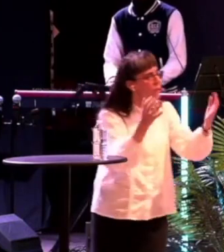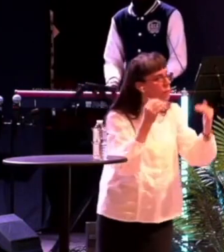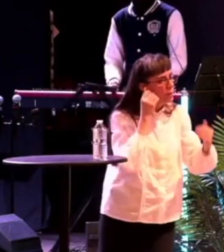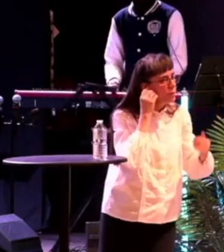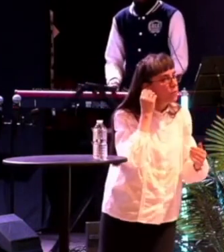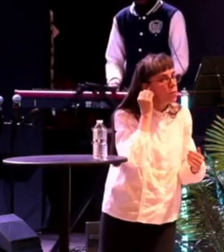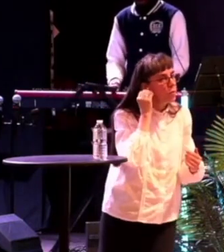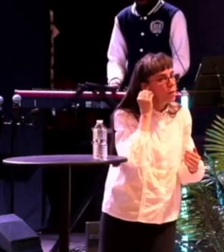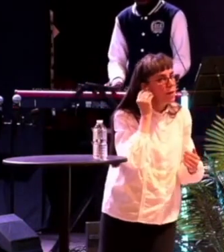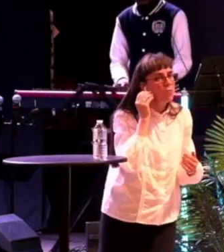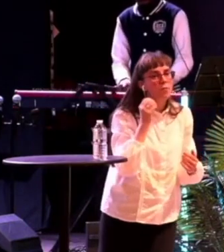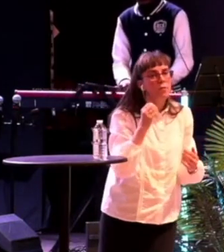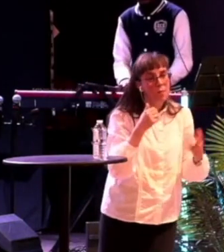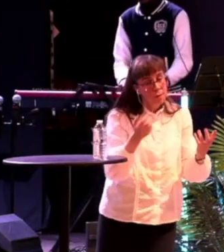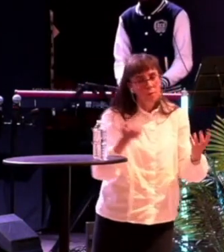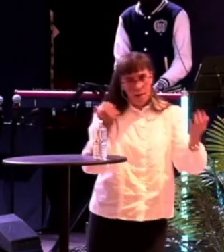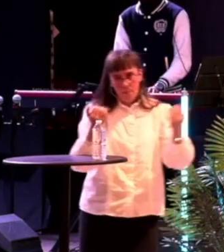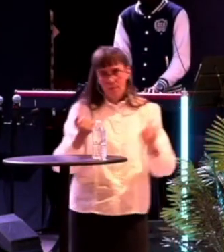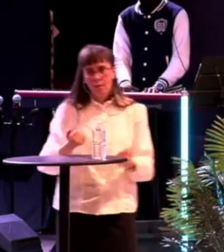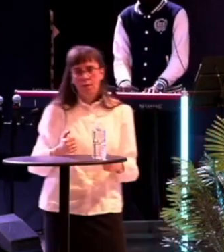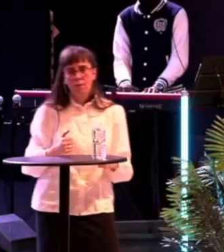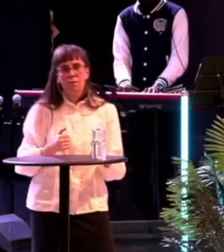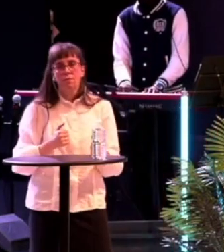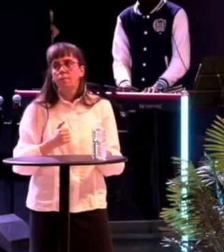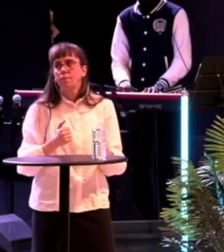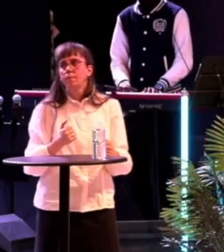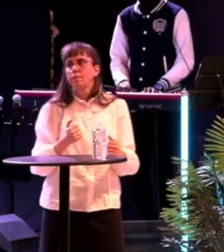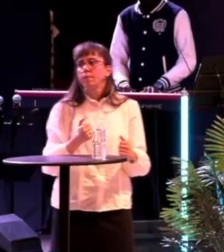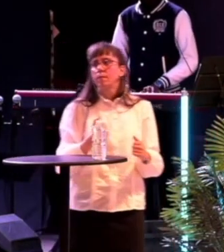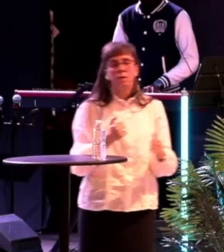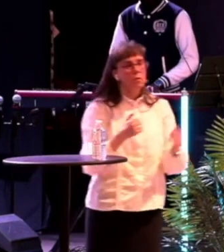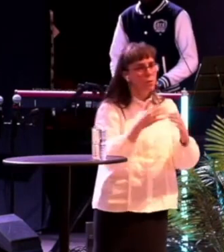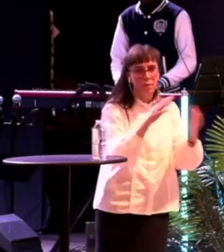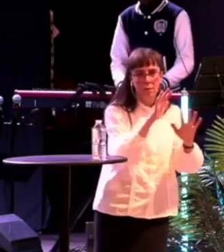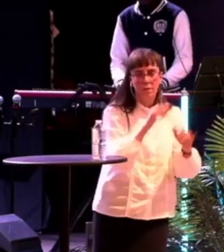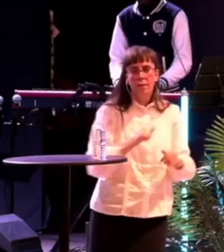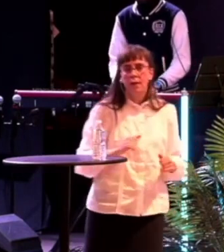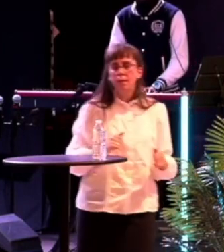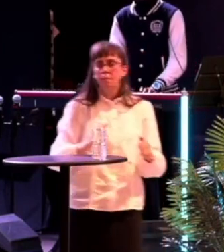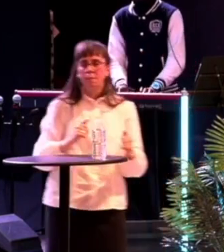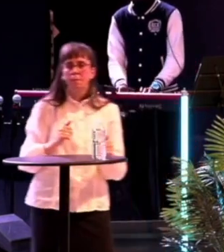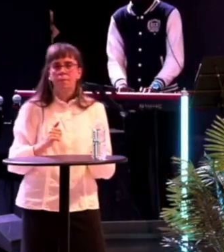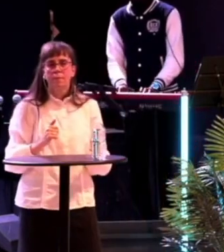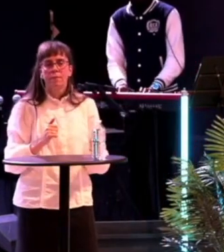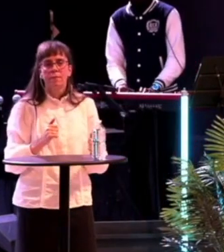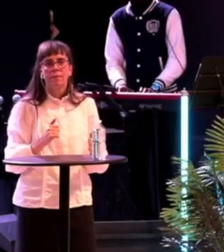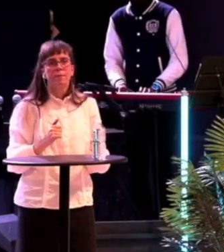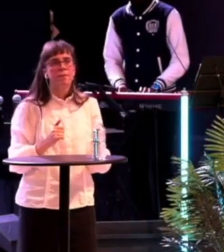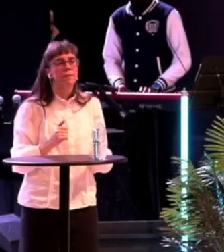The final battle before the reign of the million comes. Ce ne sera pas encore tout à fait la fin. It's not going to be totally the end.